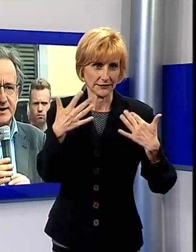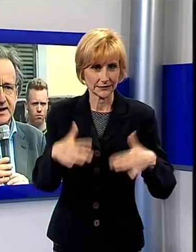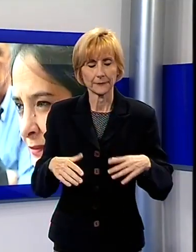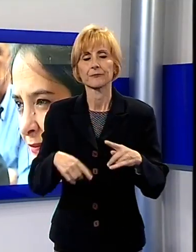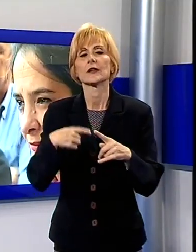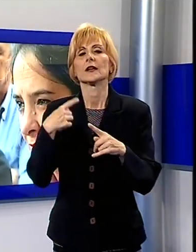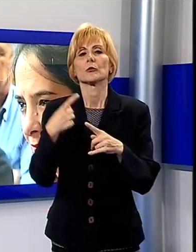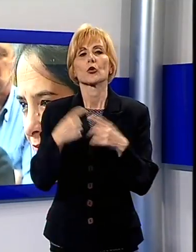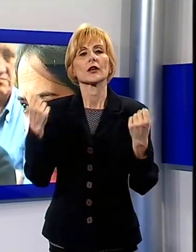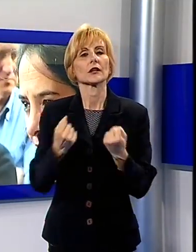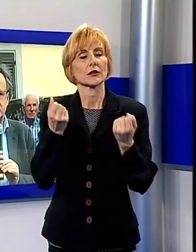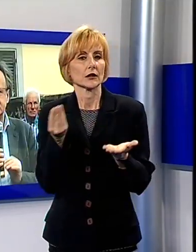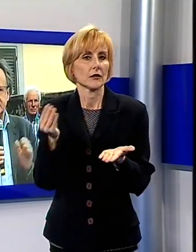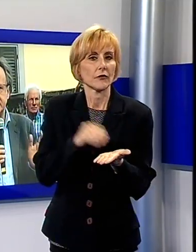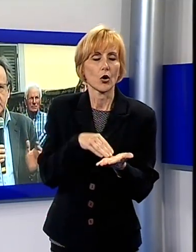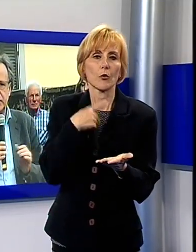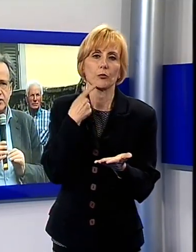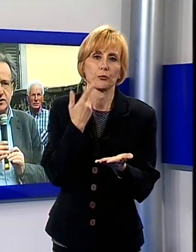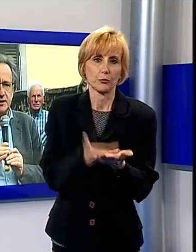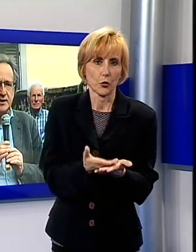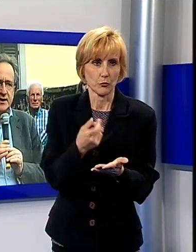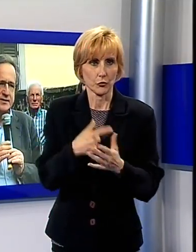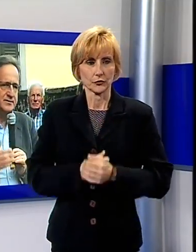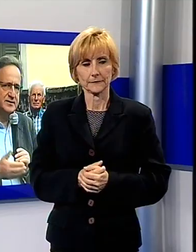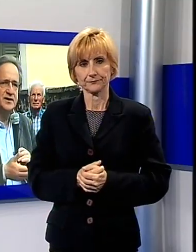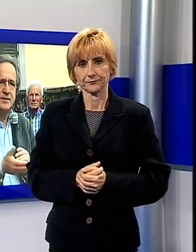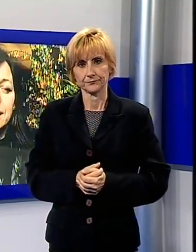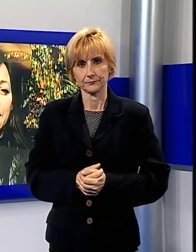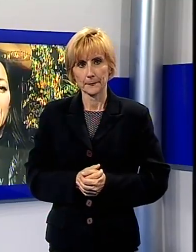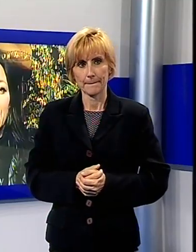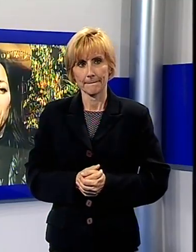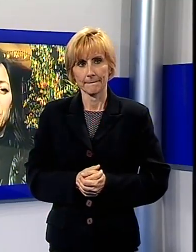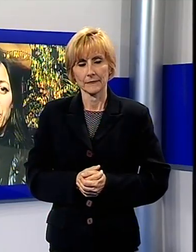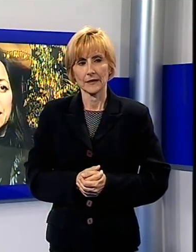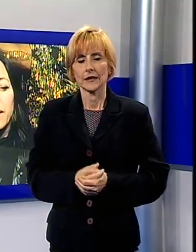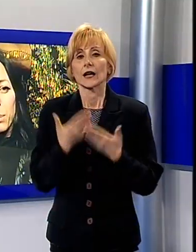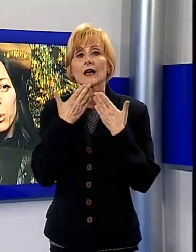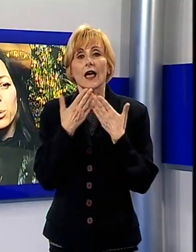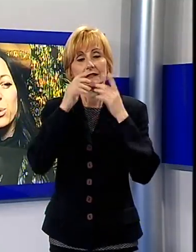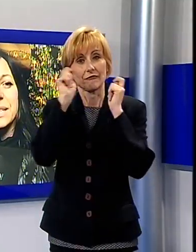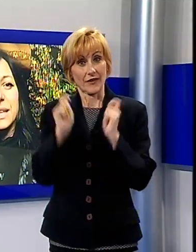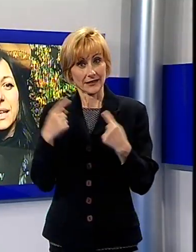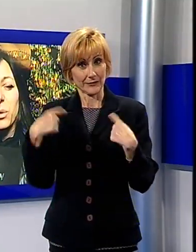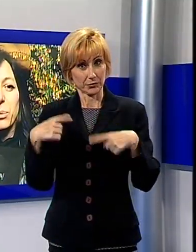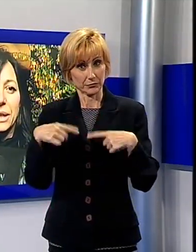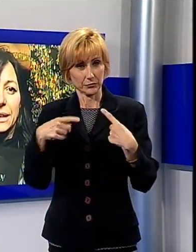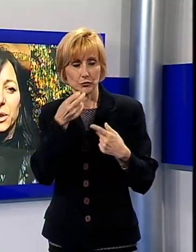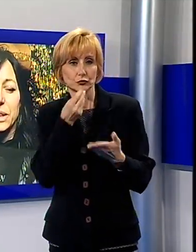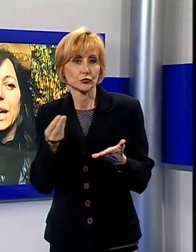iniziativa particolare, davvero molto interessante. Quest'anno, grazie a questo festival, abbiamo potuto inserire 2 importanti novità, quello